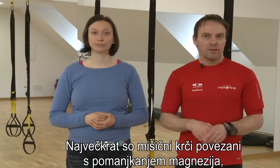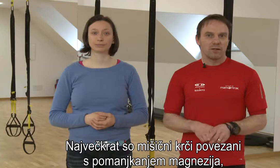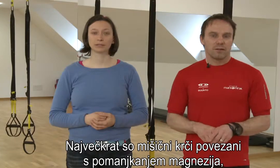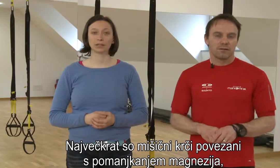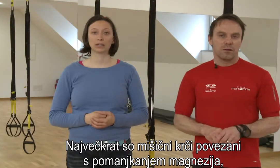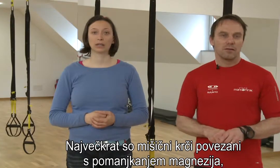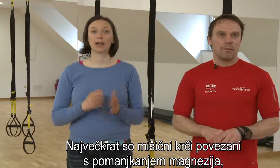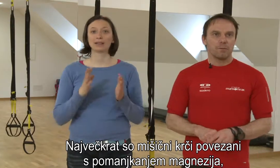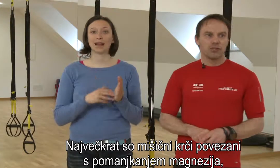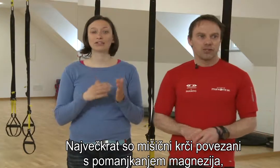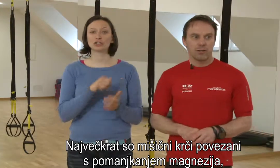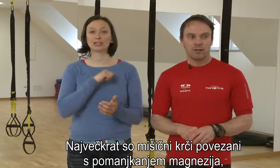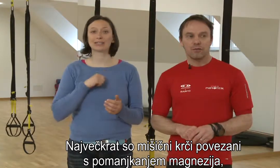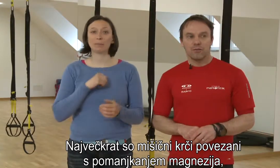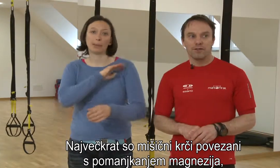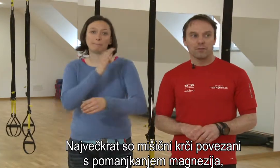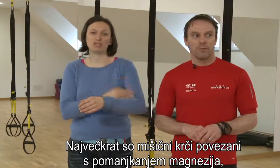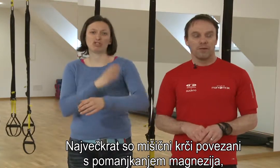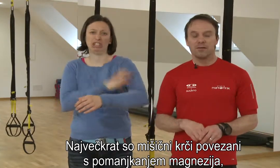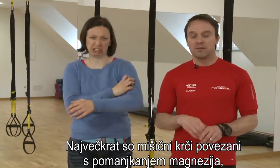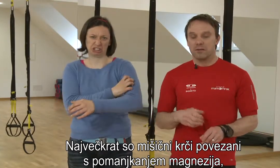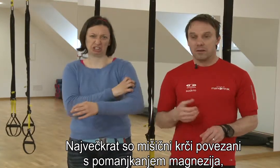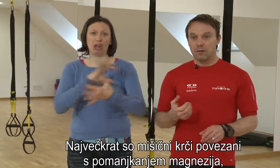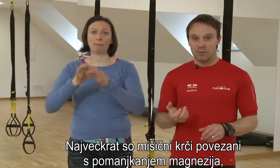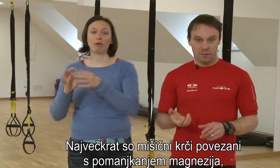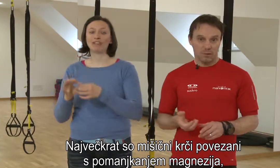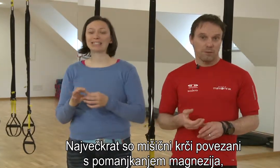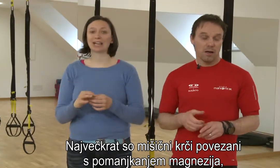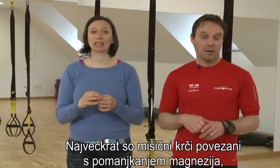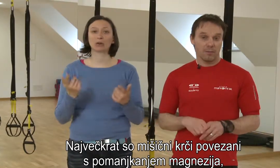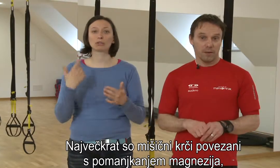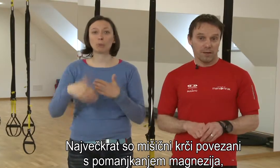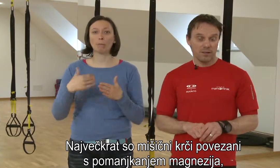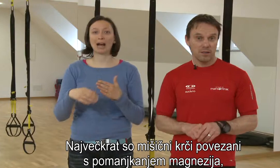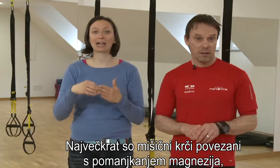Največkrat so sami mišični krči povezani lahko z pomanjkanjem magnezija,